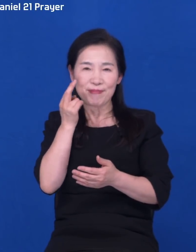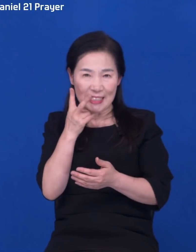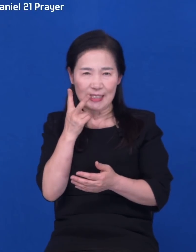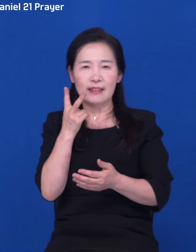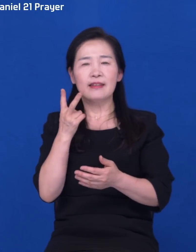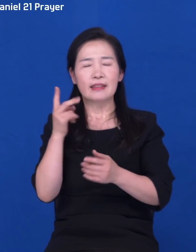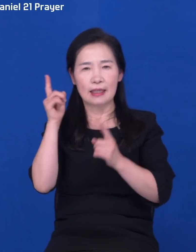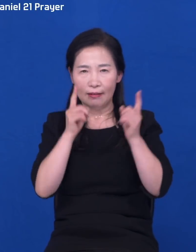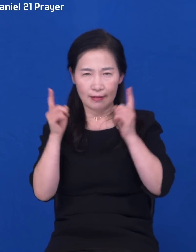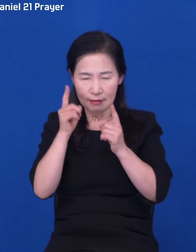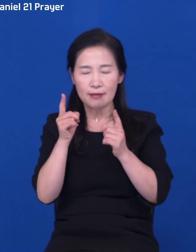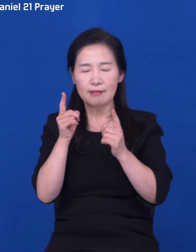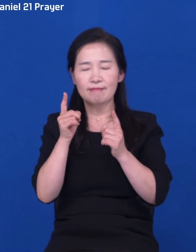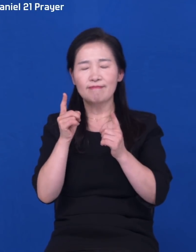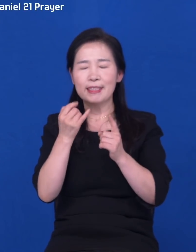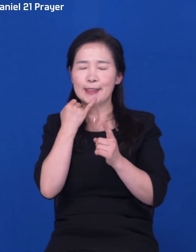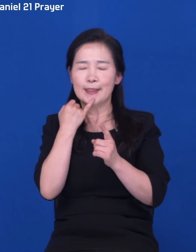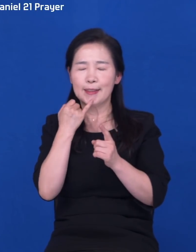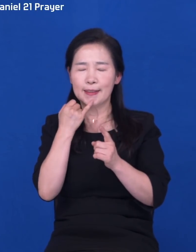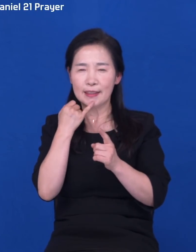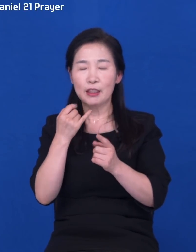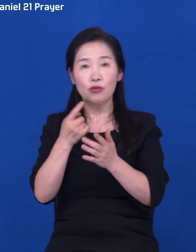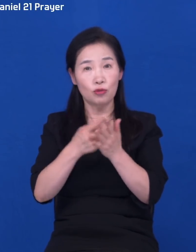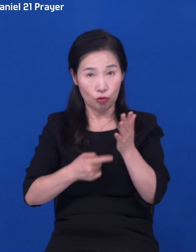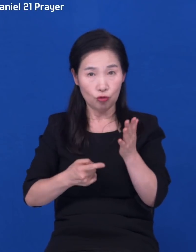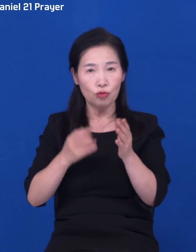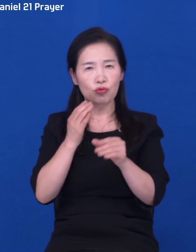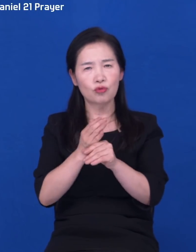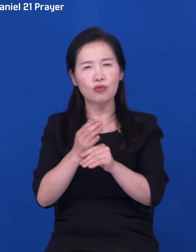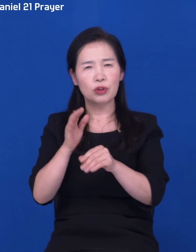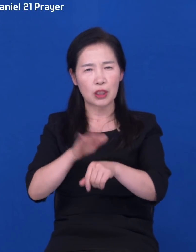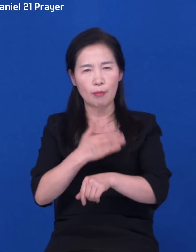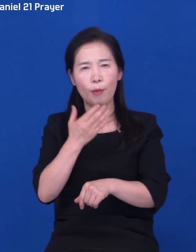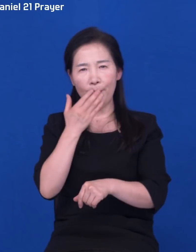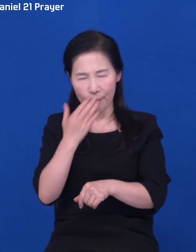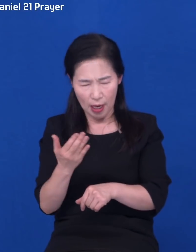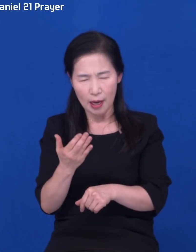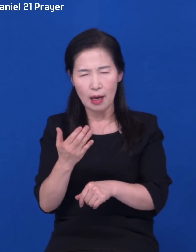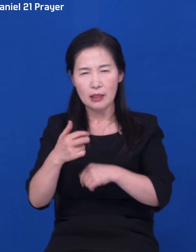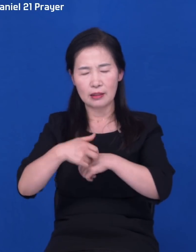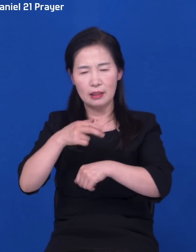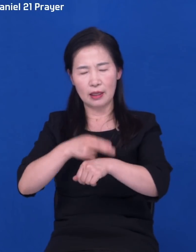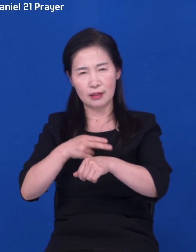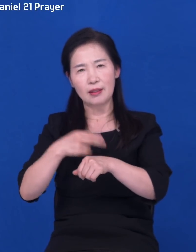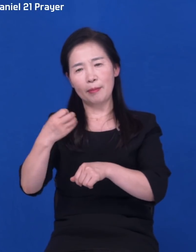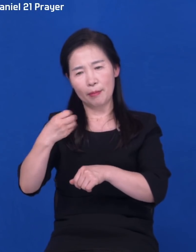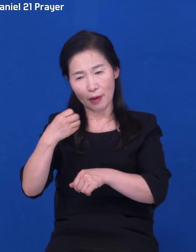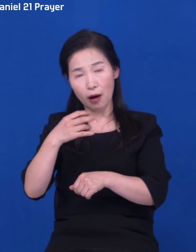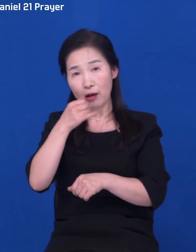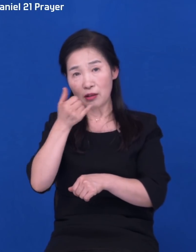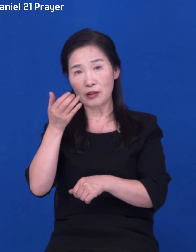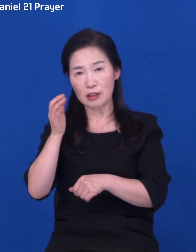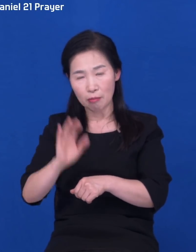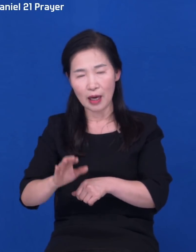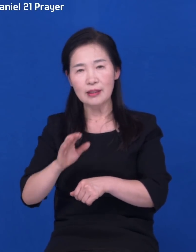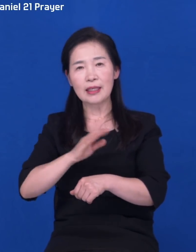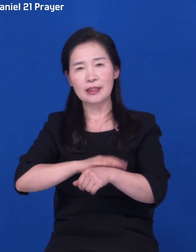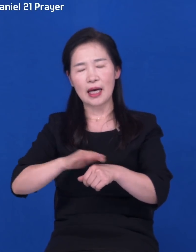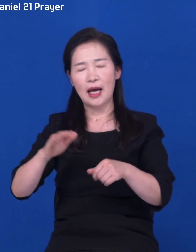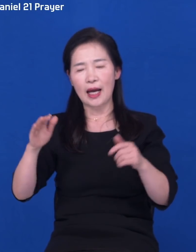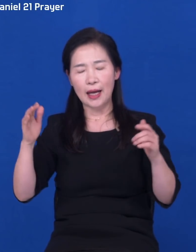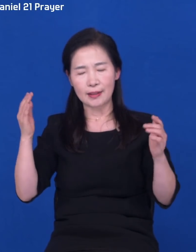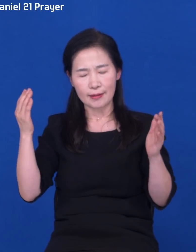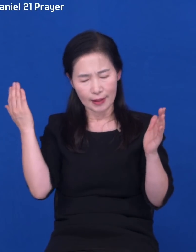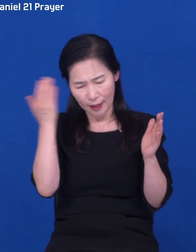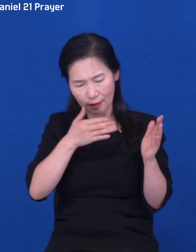수술을 받았는데 수술 중에 잘못될 수 있을 거라는 의료진의 말을 전달받았지만 너무 잘 끝날 거라는 걸 믿음이 딱